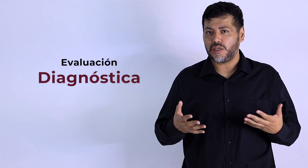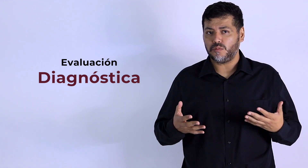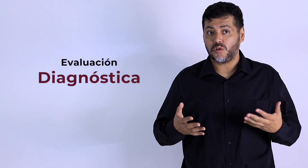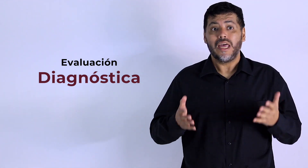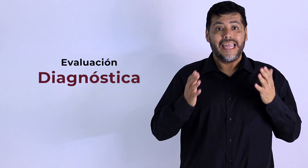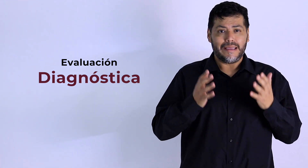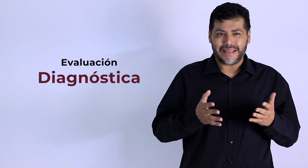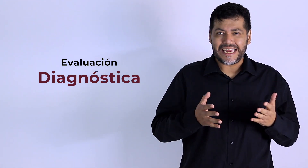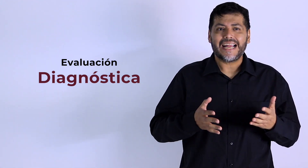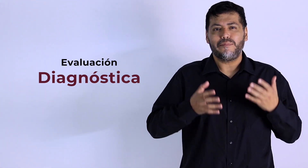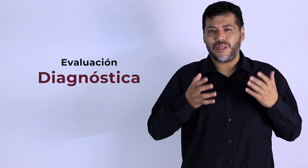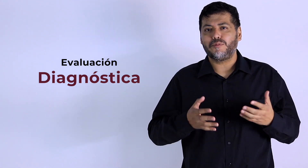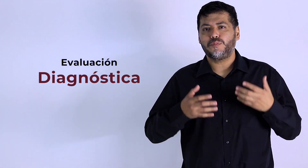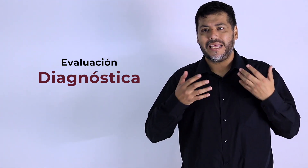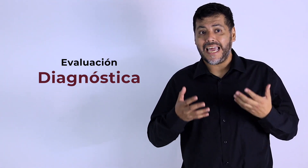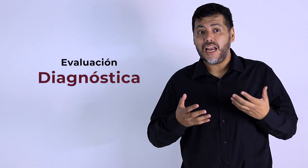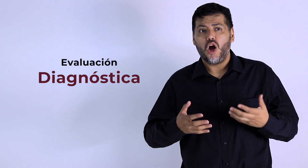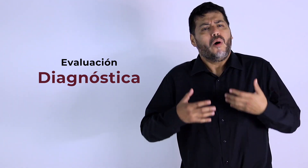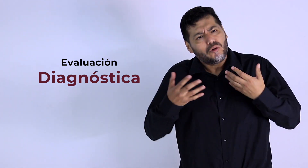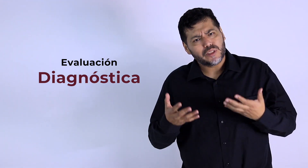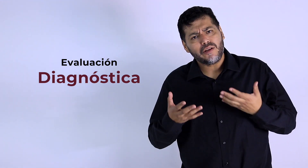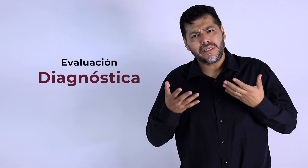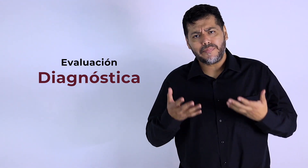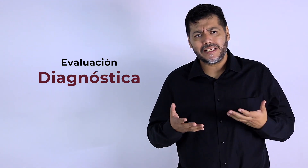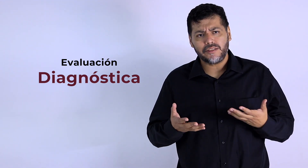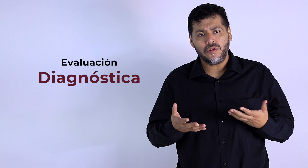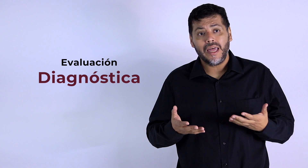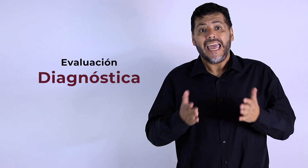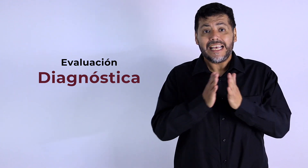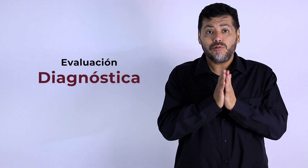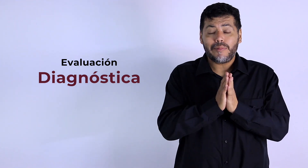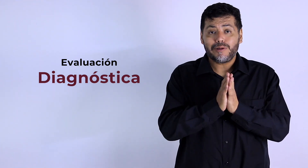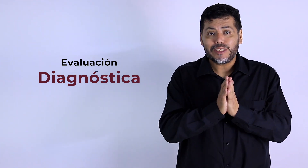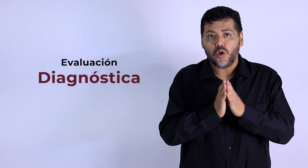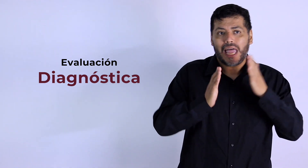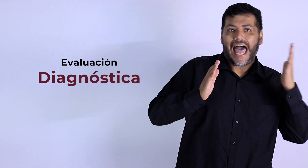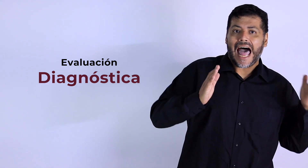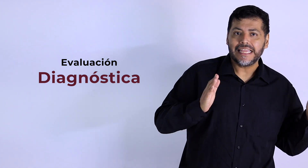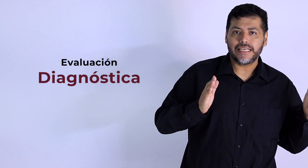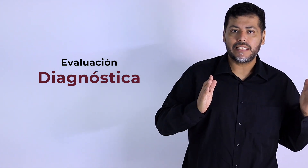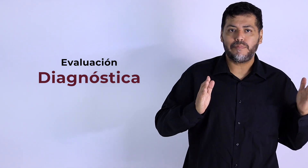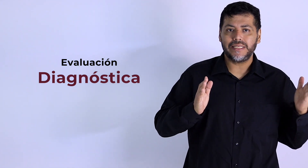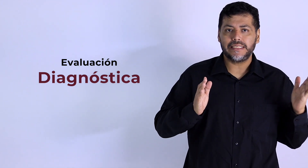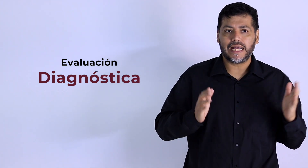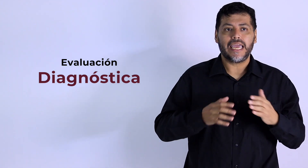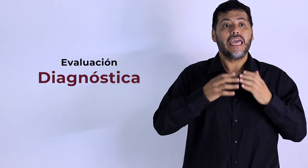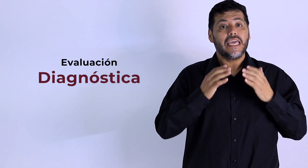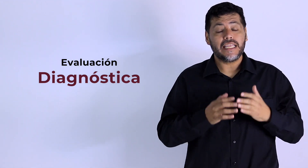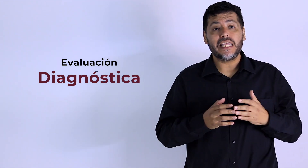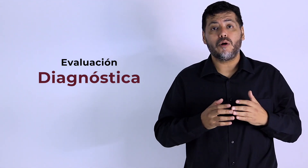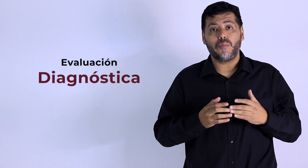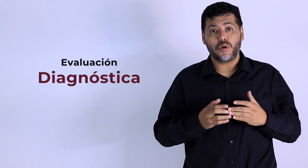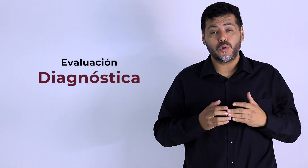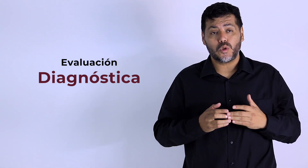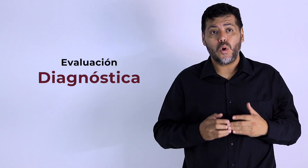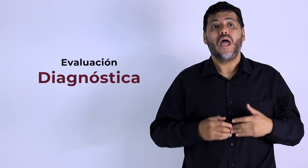alumnos, de manera que podamos planear o ajustar nuestra planeación. Es una evaluación antes del aprendizaje y tiene como producto